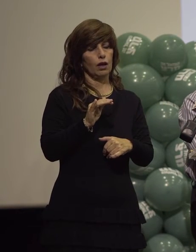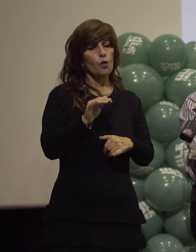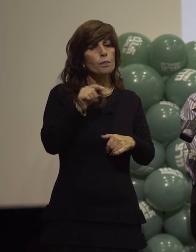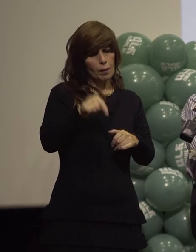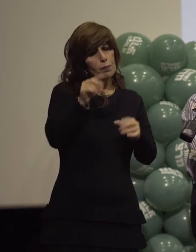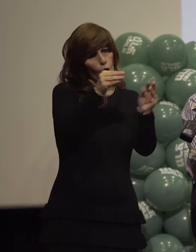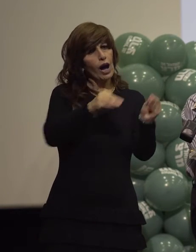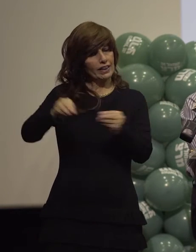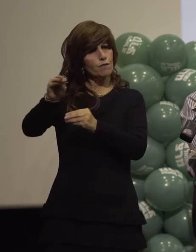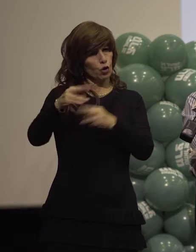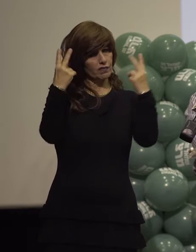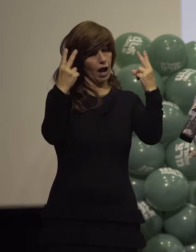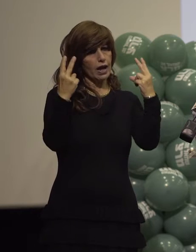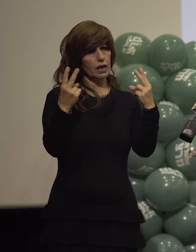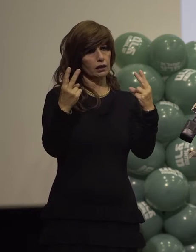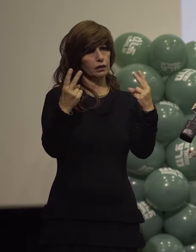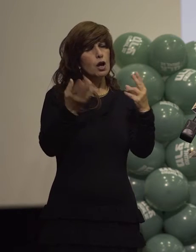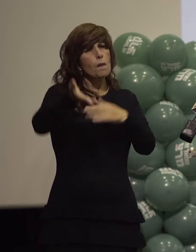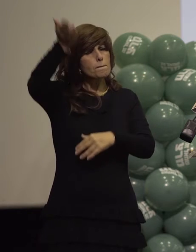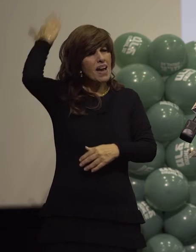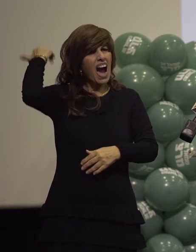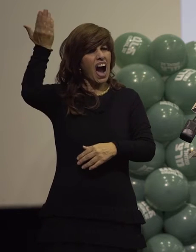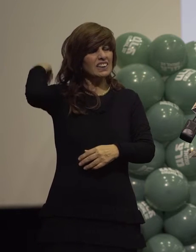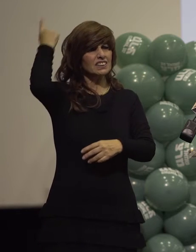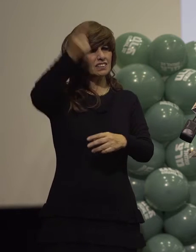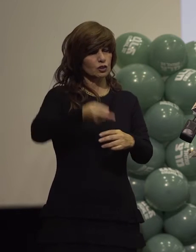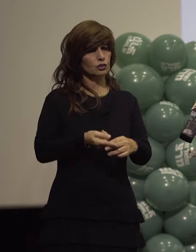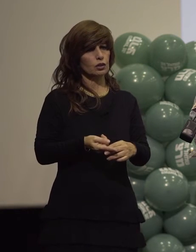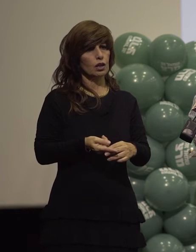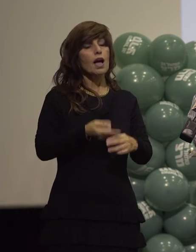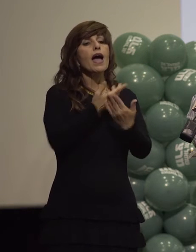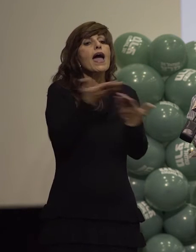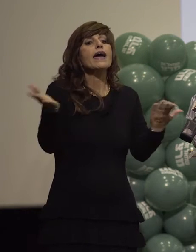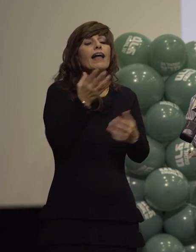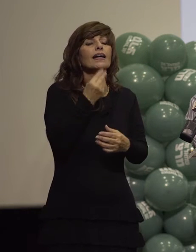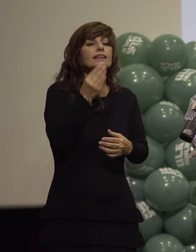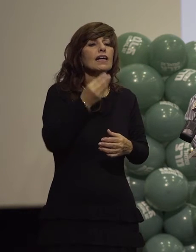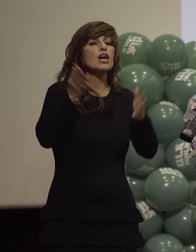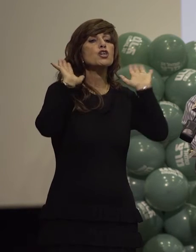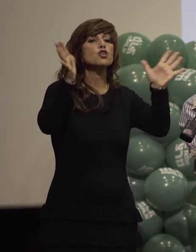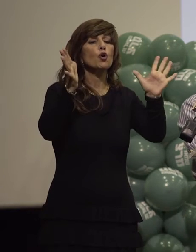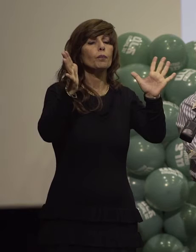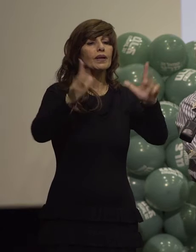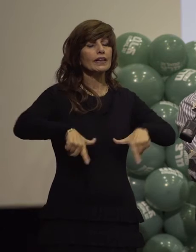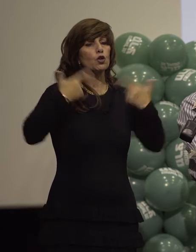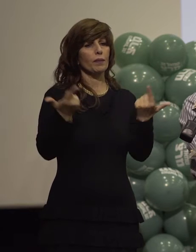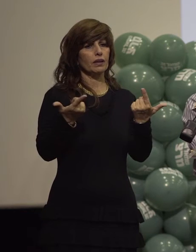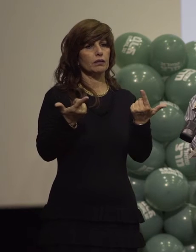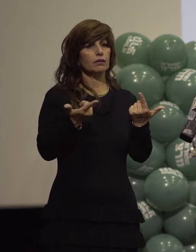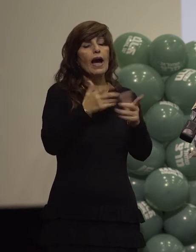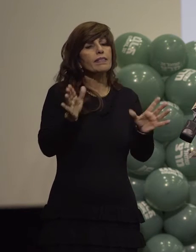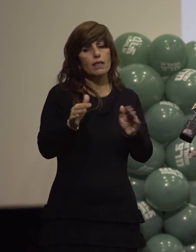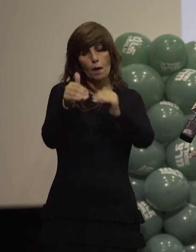מפה עבור לדבר העיקרי. מאז אין על ישראל איום קיומי מצד המדינות